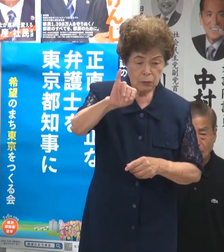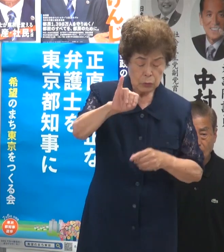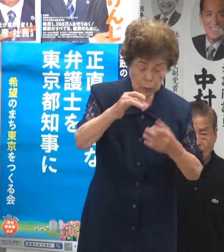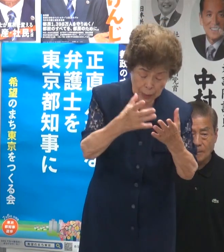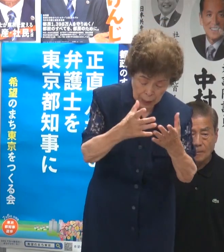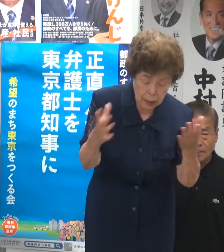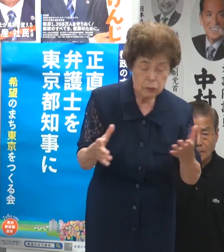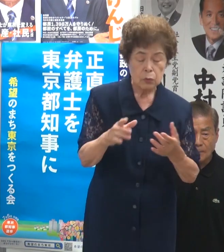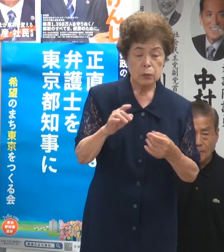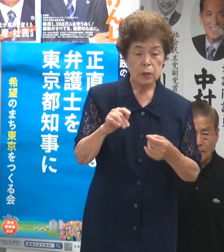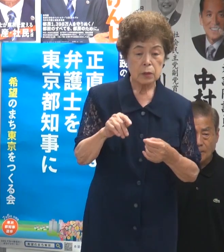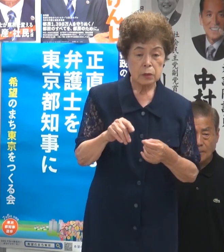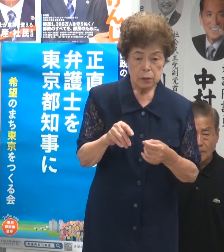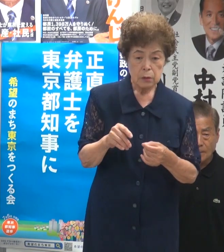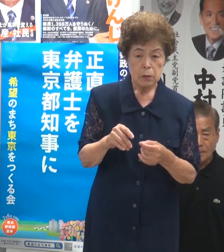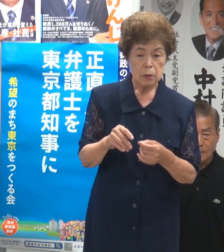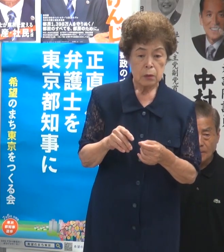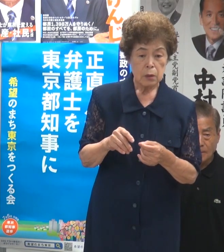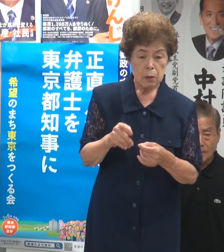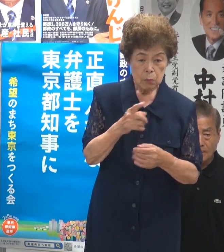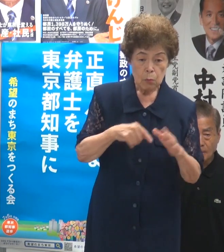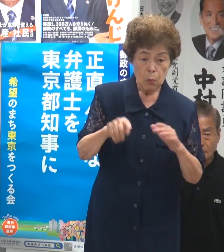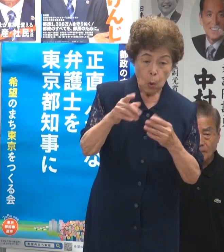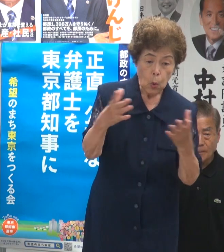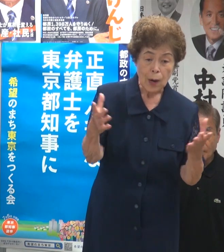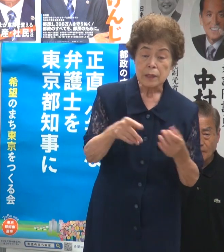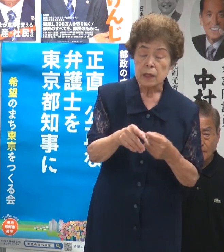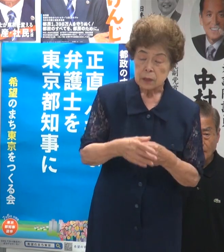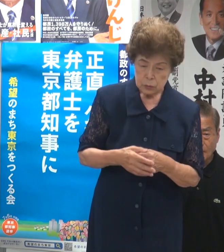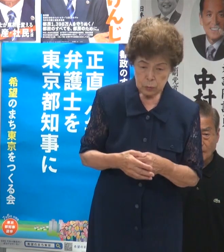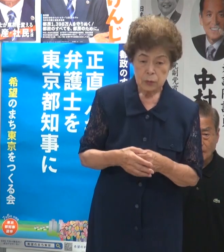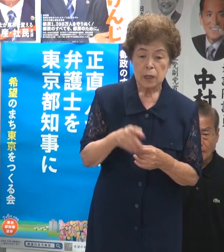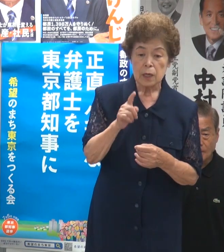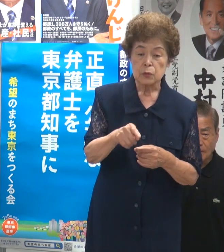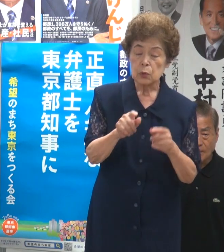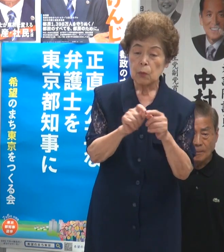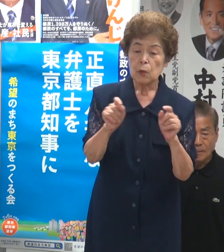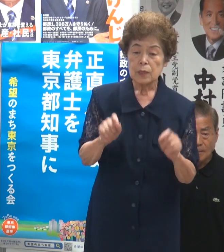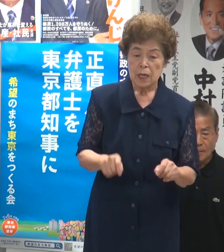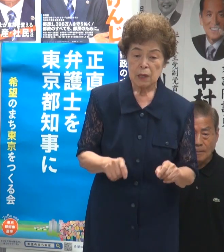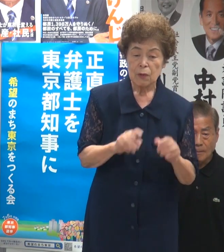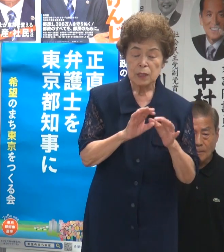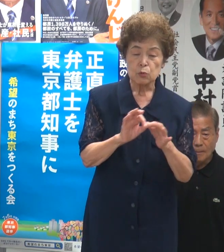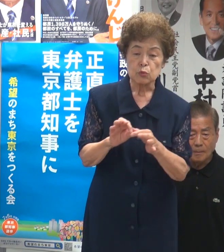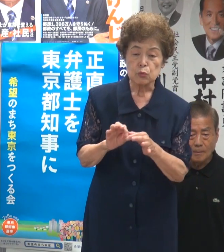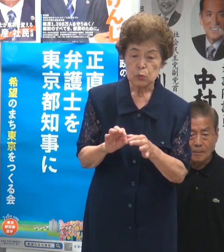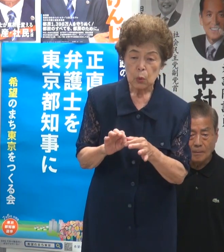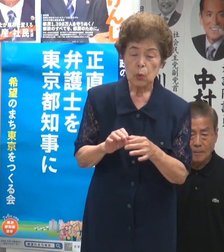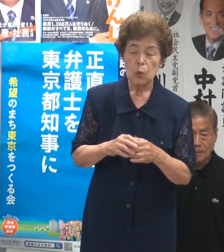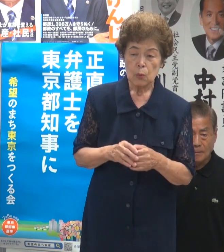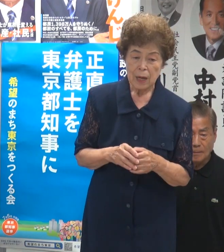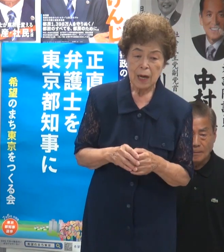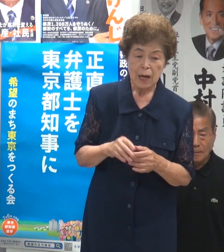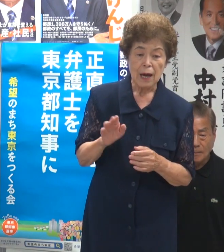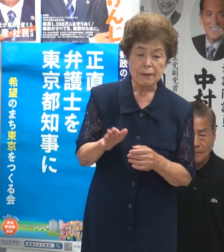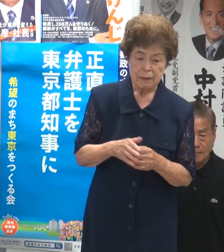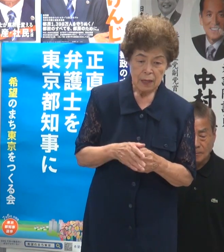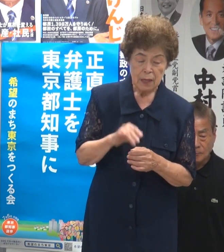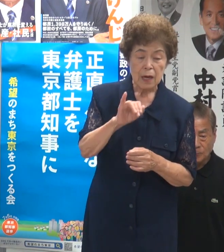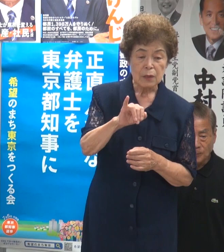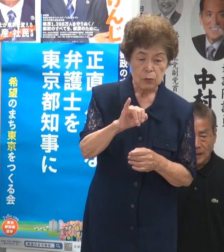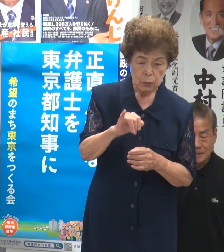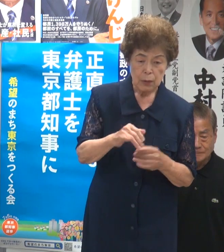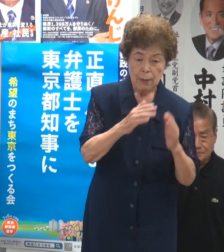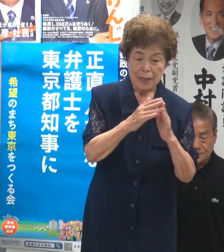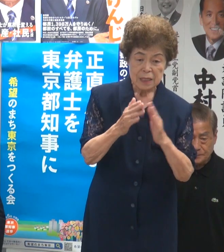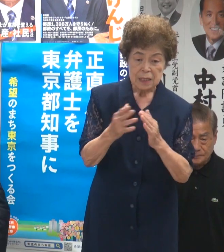的に、もう優勢なんでね、そこの問題っていうのはずっとだ あって、彼女は街頭に